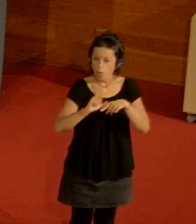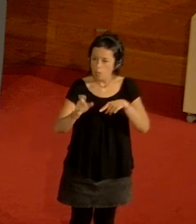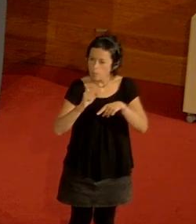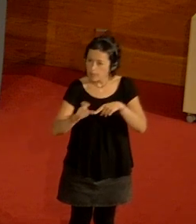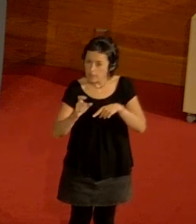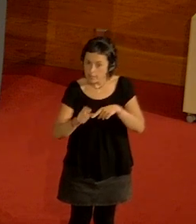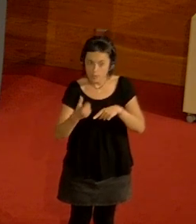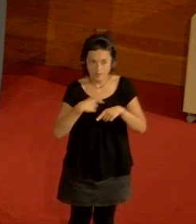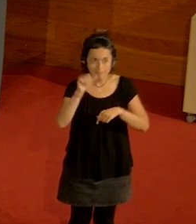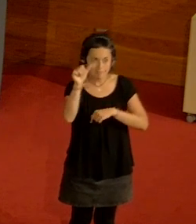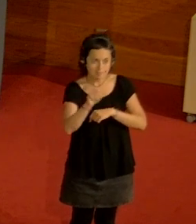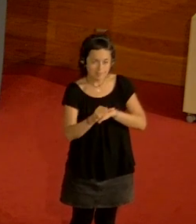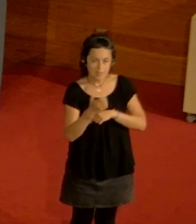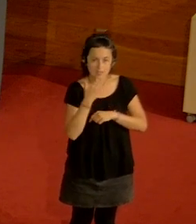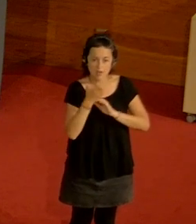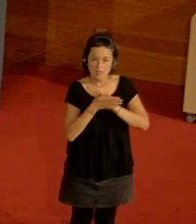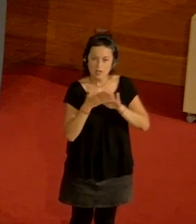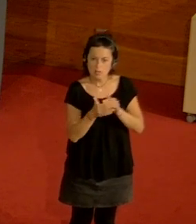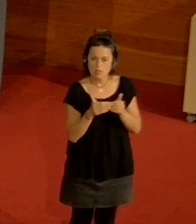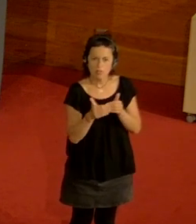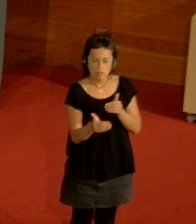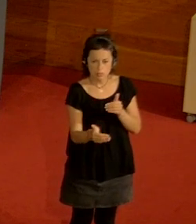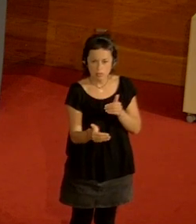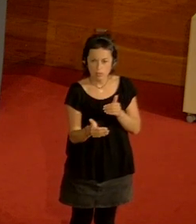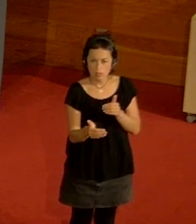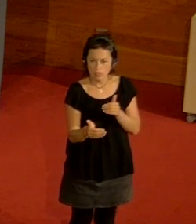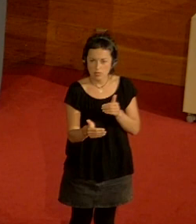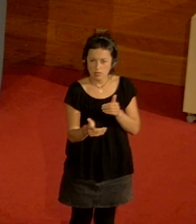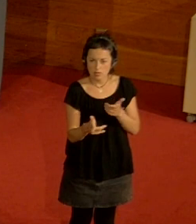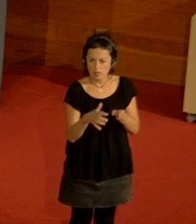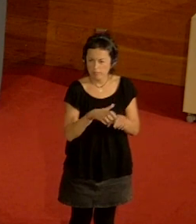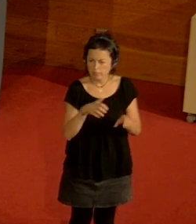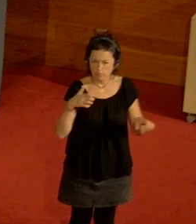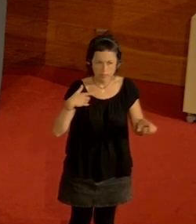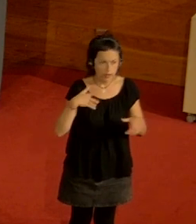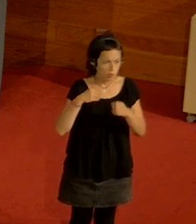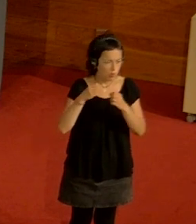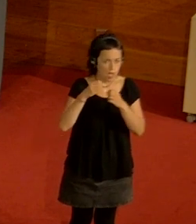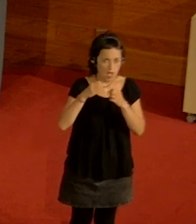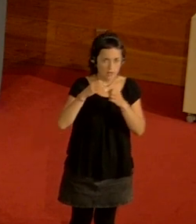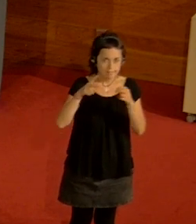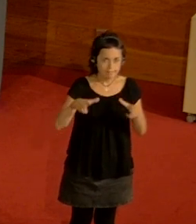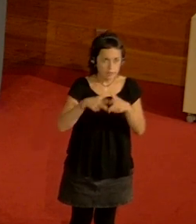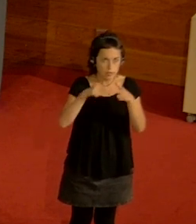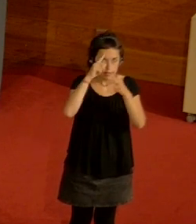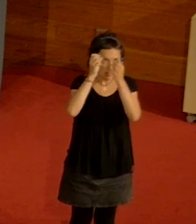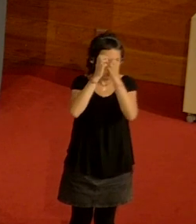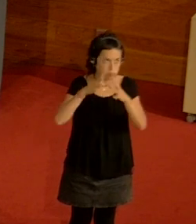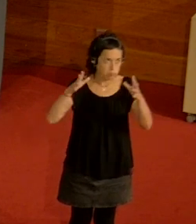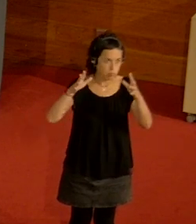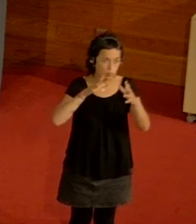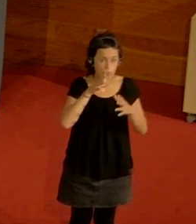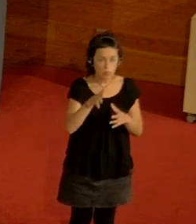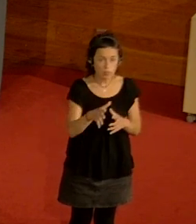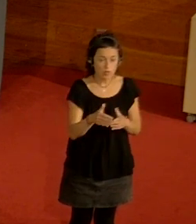accedemos cuando se habla de futuro vemos que que que el predomino de lo distópico como si fuéramos incapaces de de imaginar un